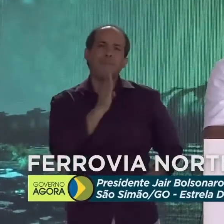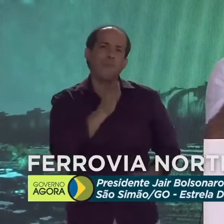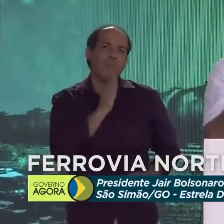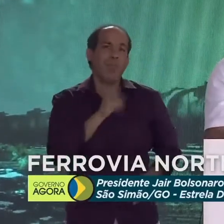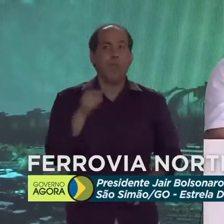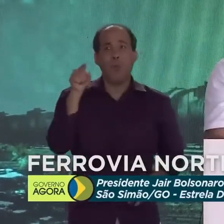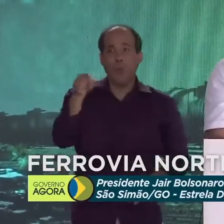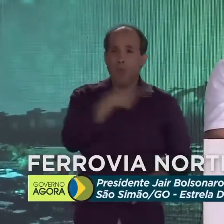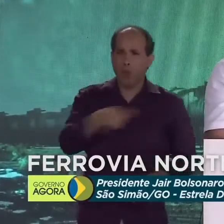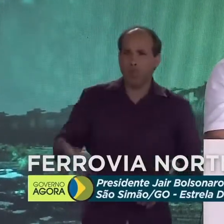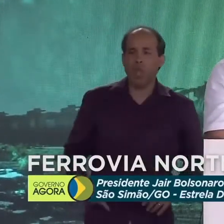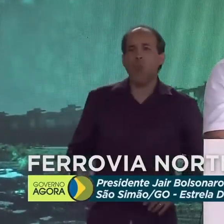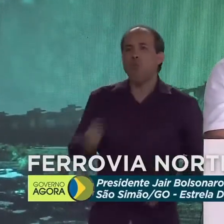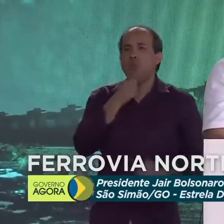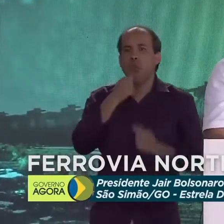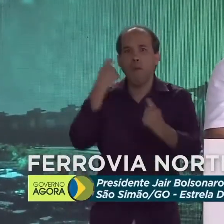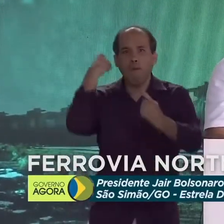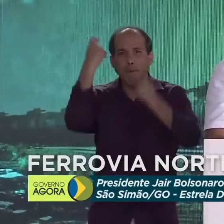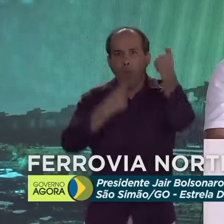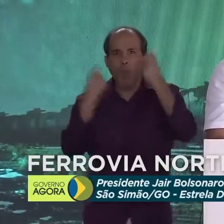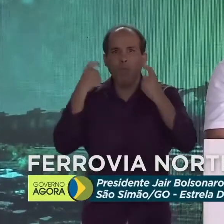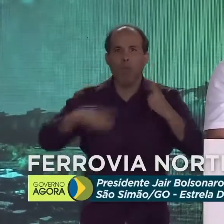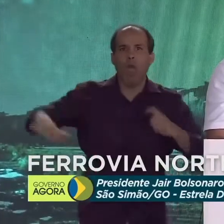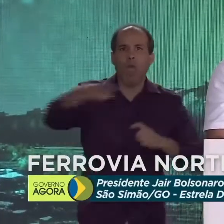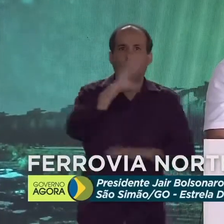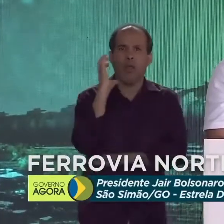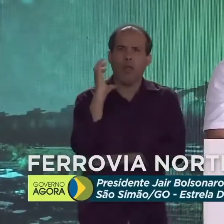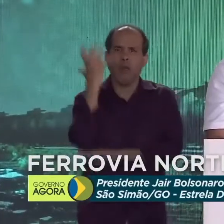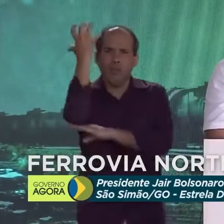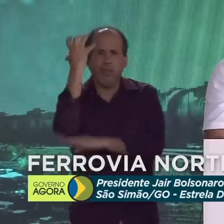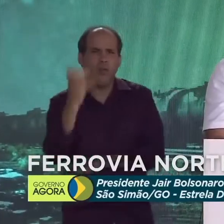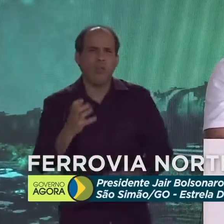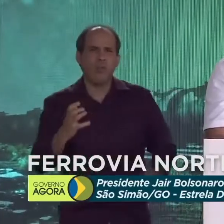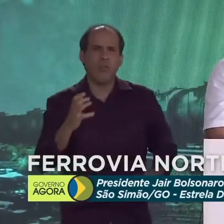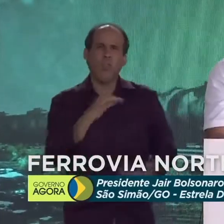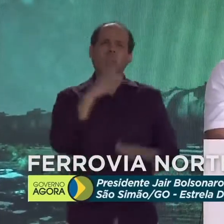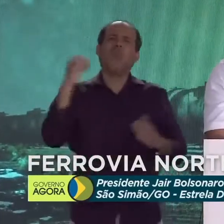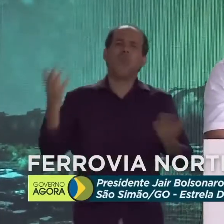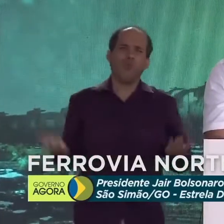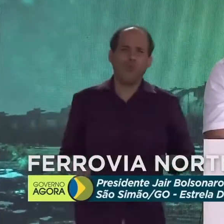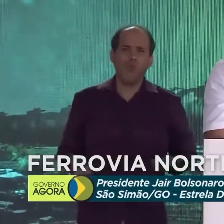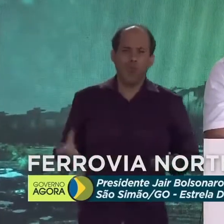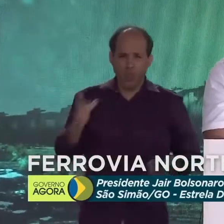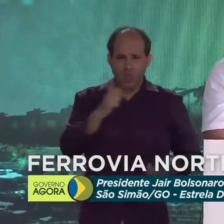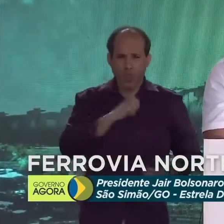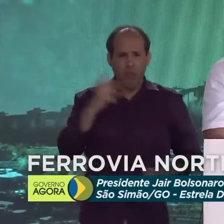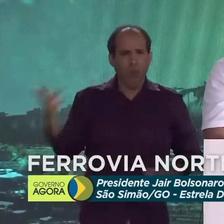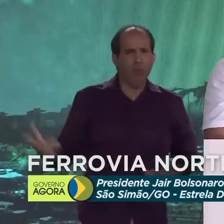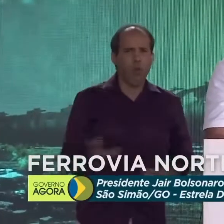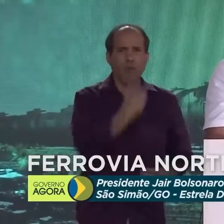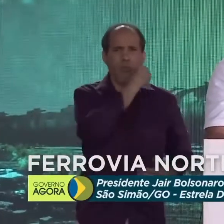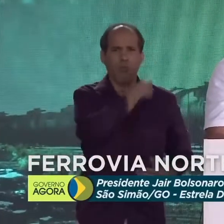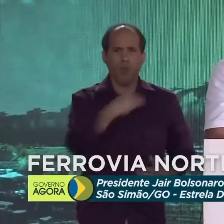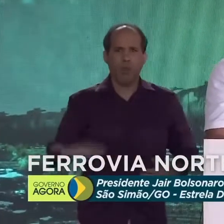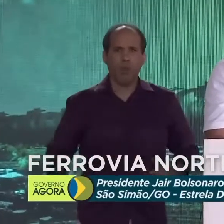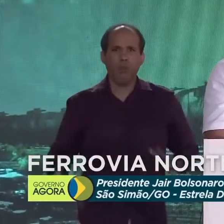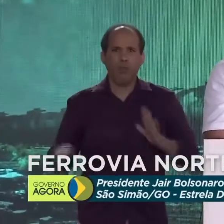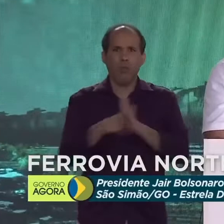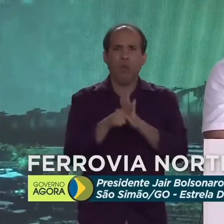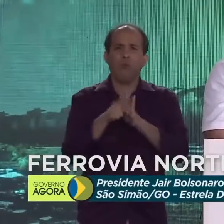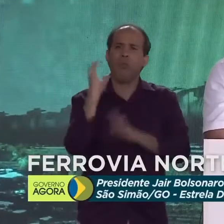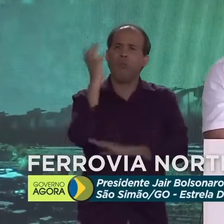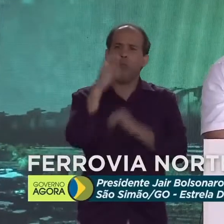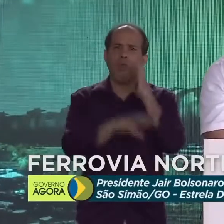que não dá bola para a questão ambiental. Temos um excelente ministro do meio ambiente, Ricardo